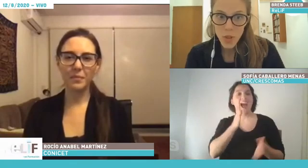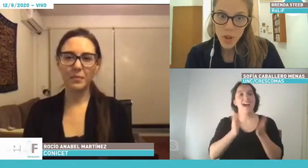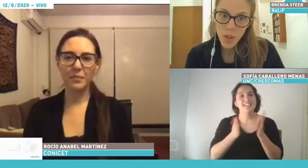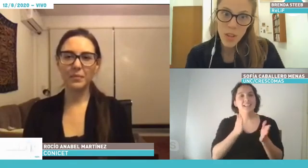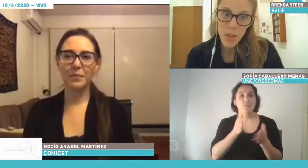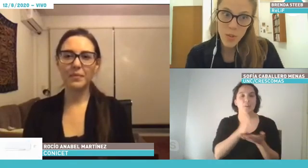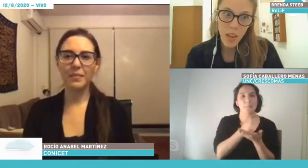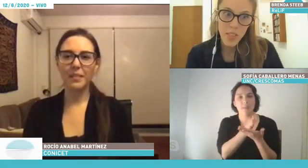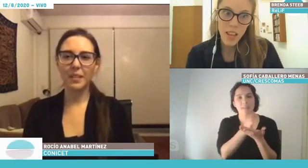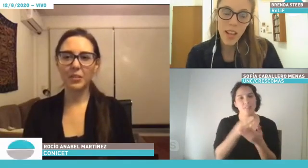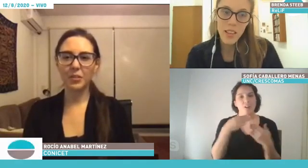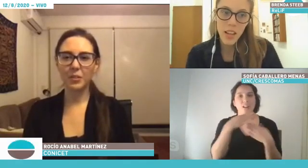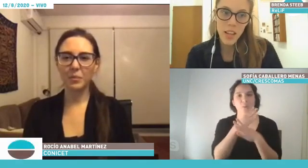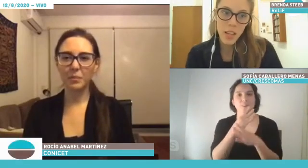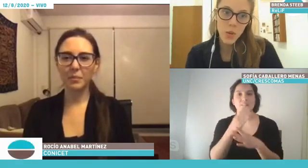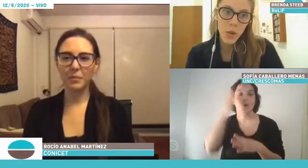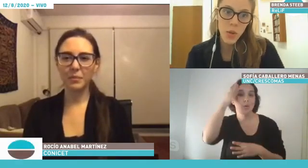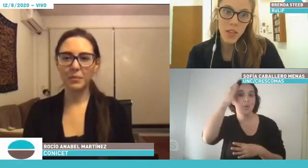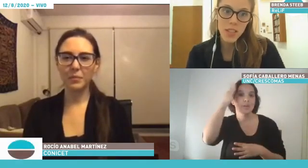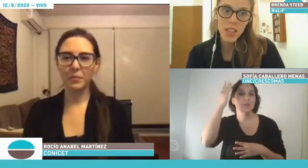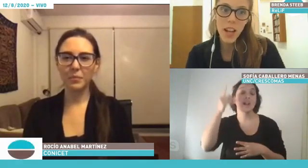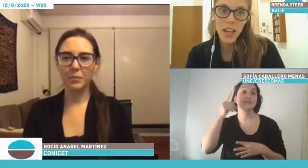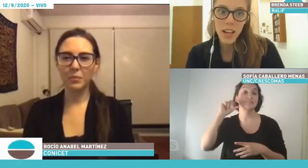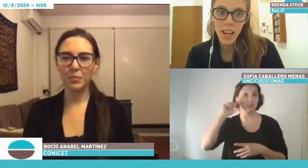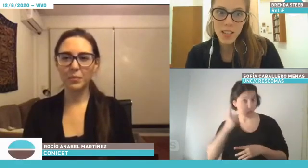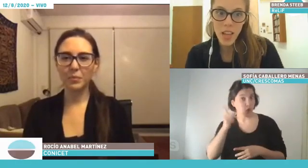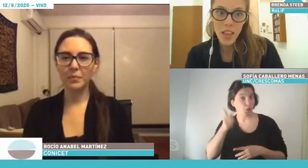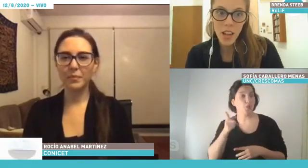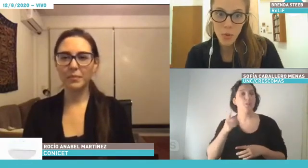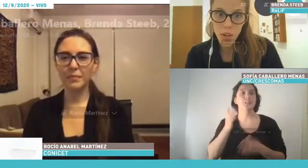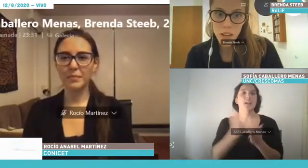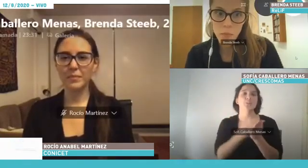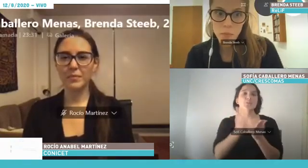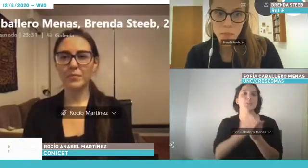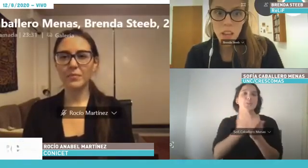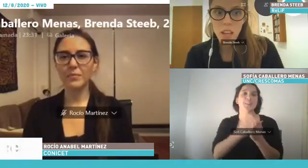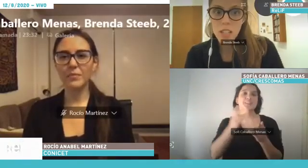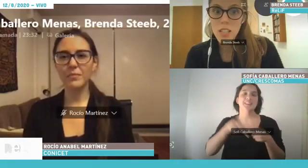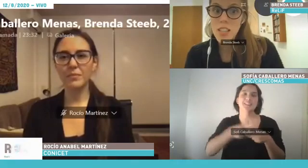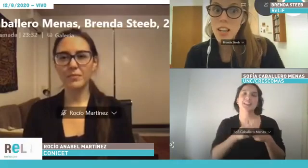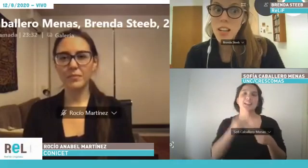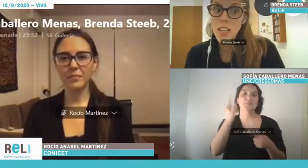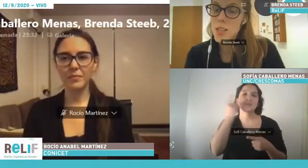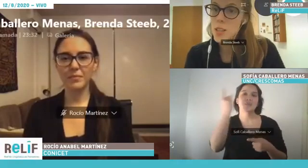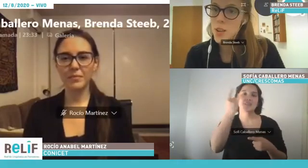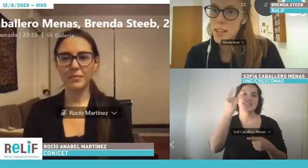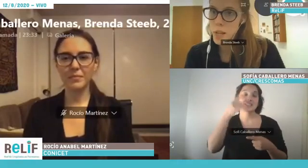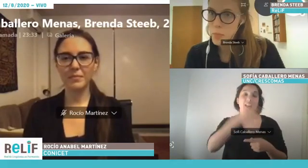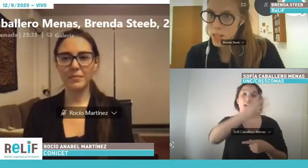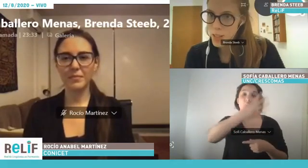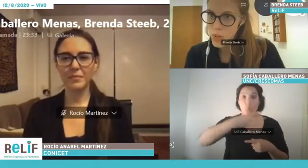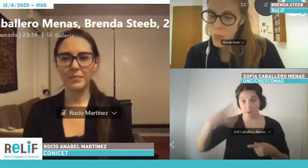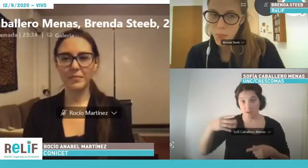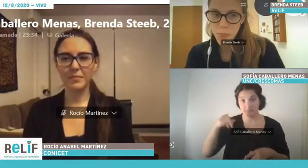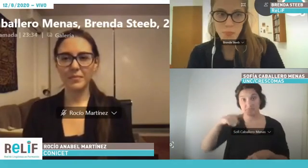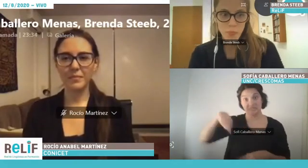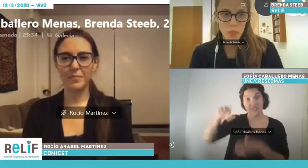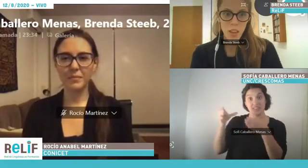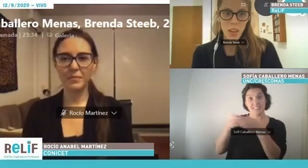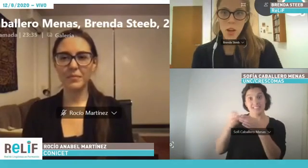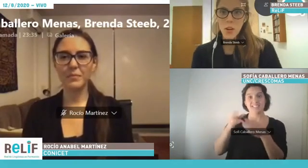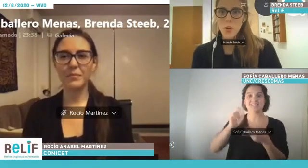lingüístico-cultural, sordo y estudiante de la Tecnicatura Universitaria en LSA de la UNER. Ellos estarán haciendo la interpretación.